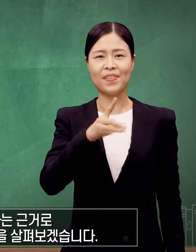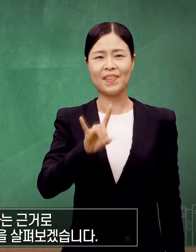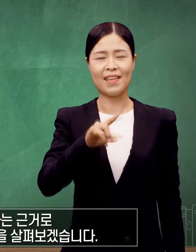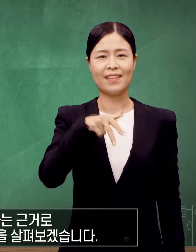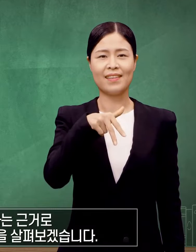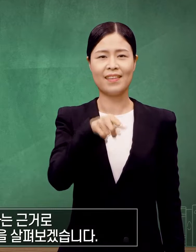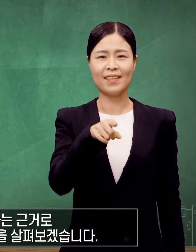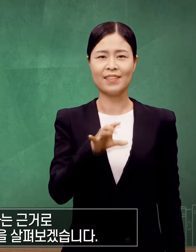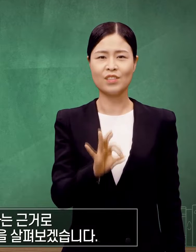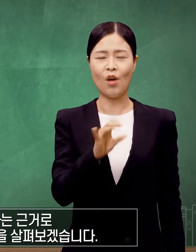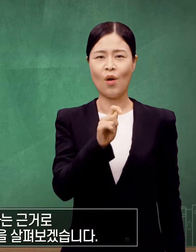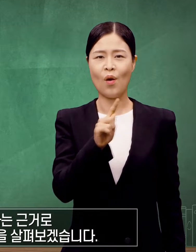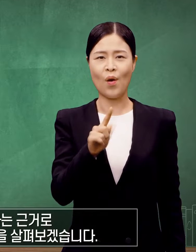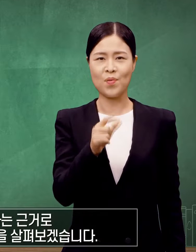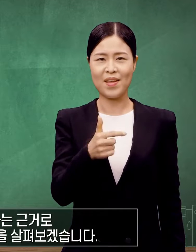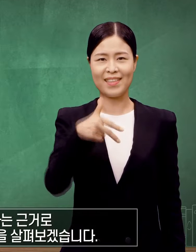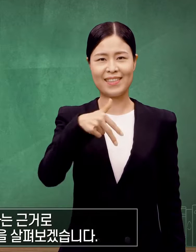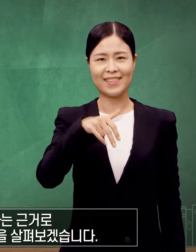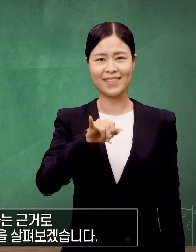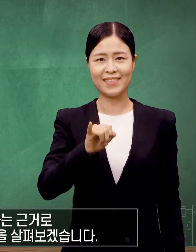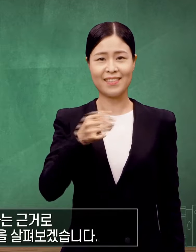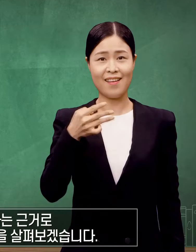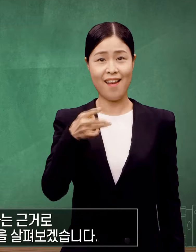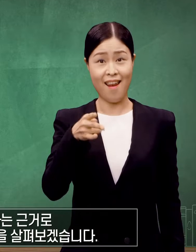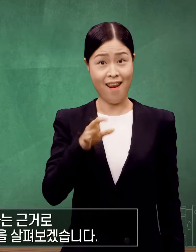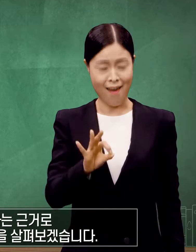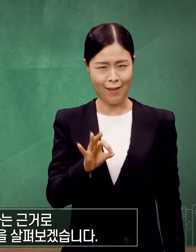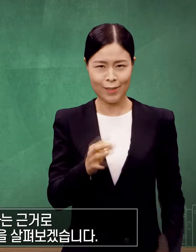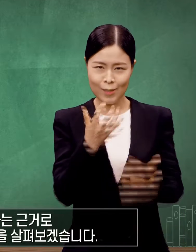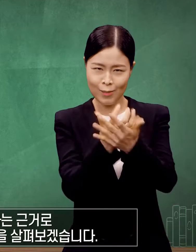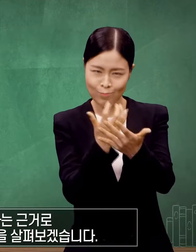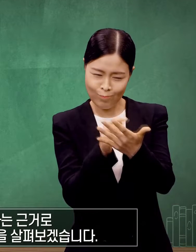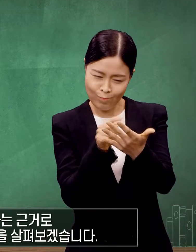태정관 지령을 살펴보겠습니다.